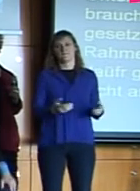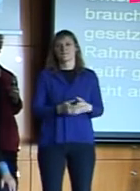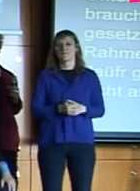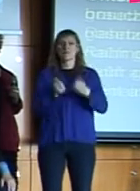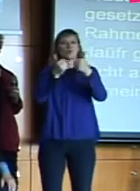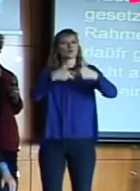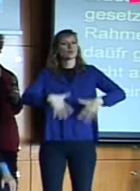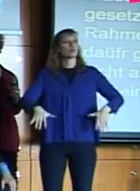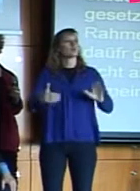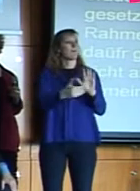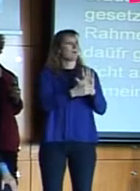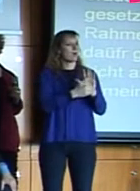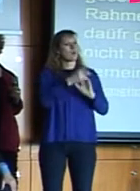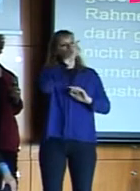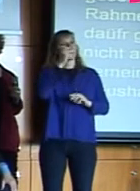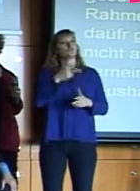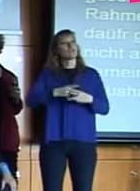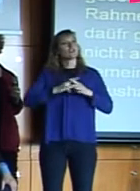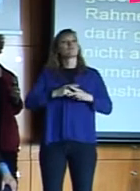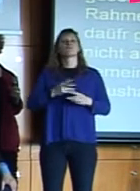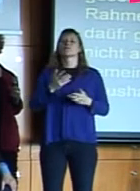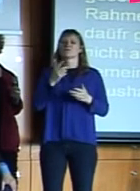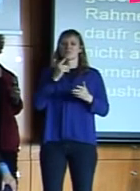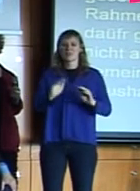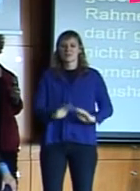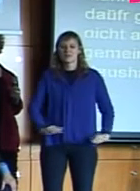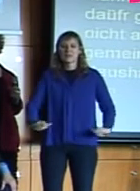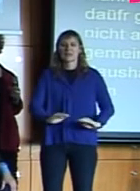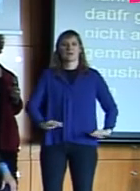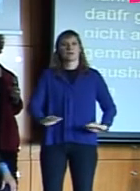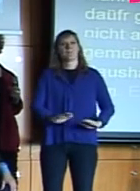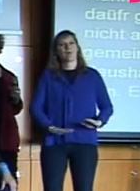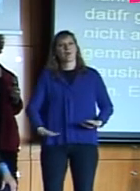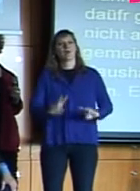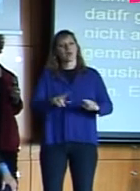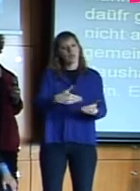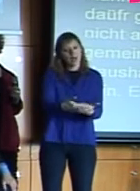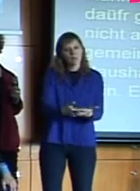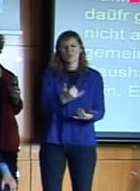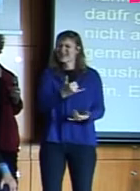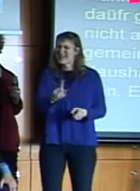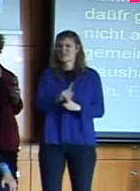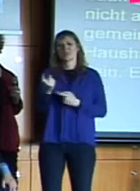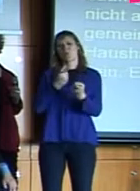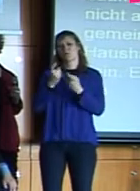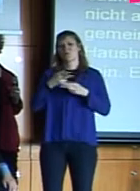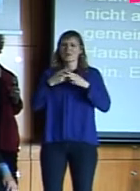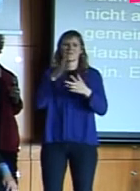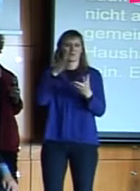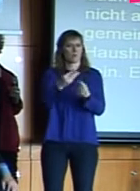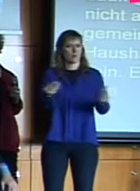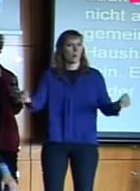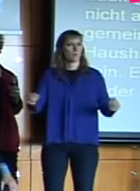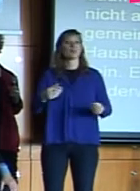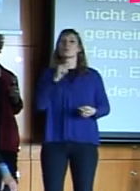Struktur, die Menschen einfach auf einem ganz, ganz niederschwelligen Niveau anbietet. Wir sind da, wir kommen auf